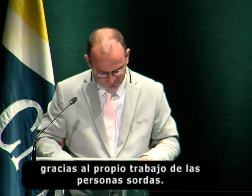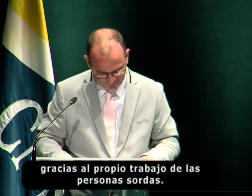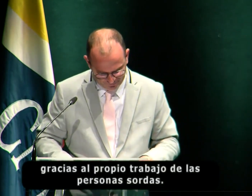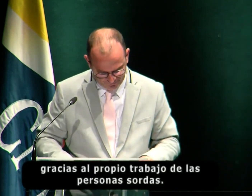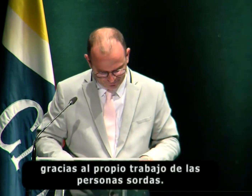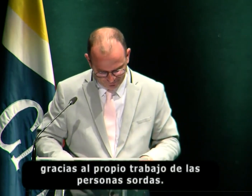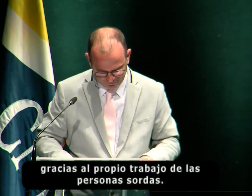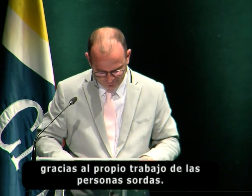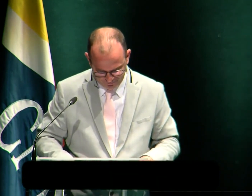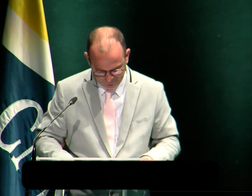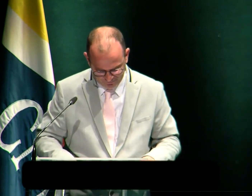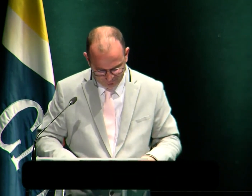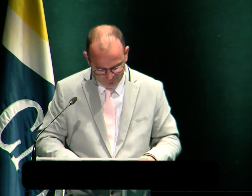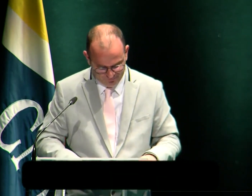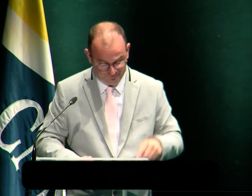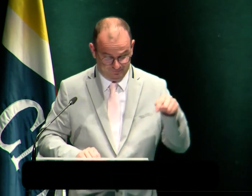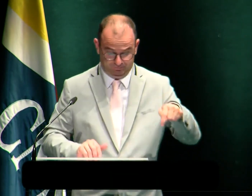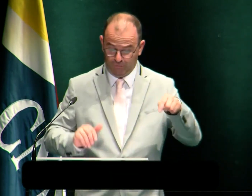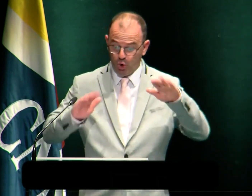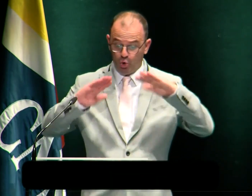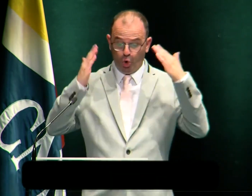ello.